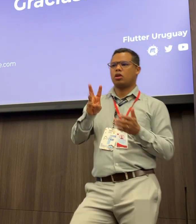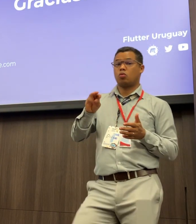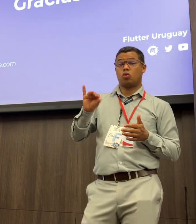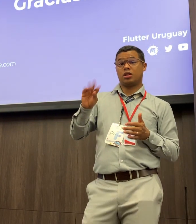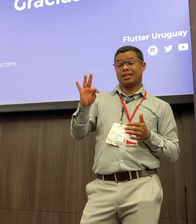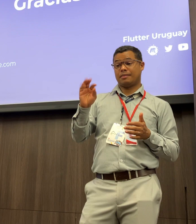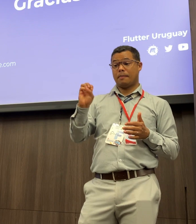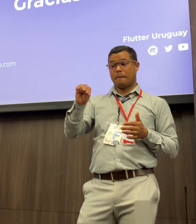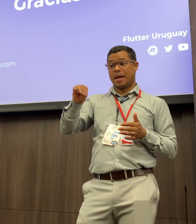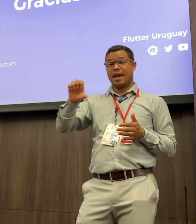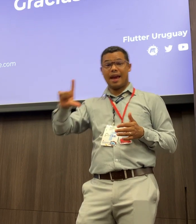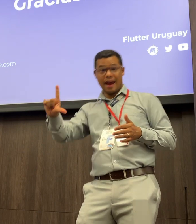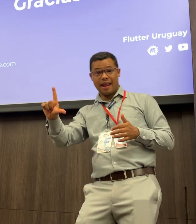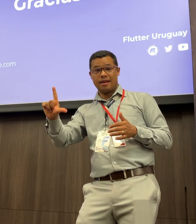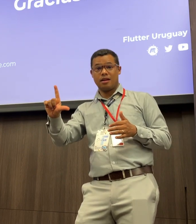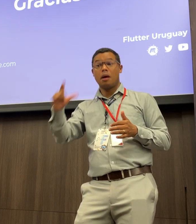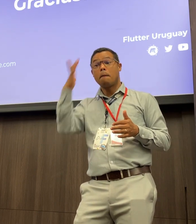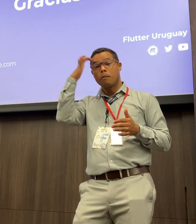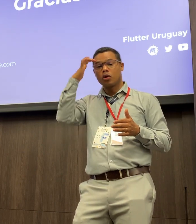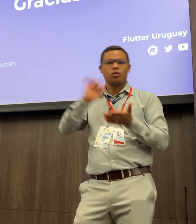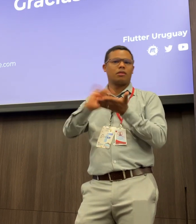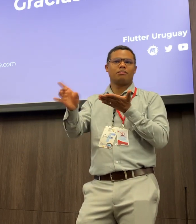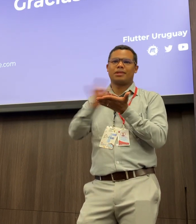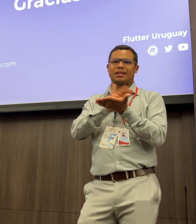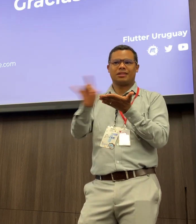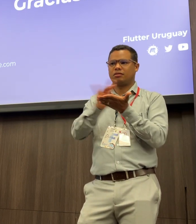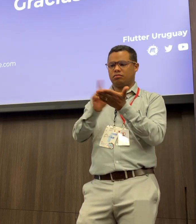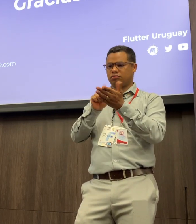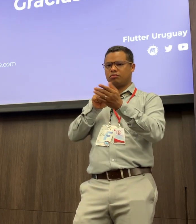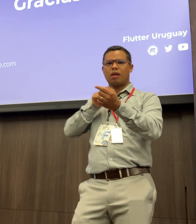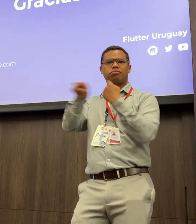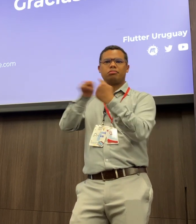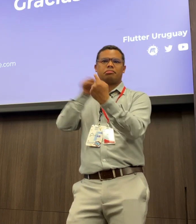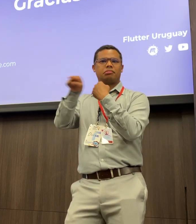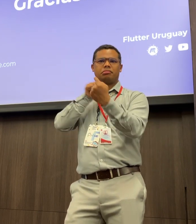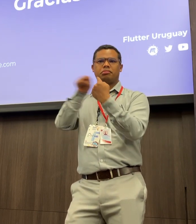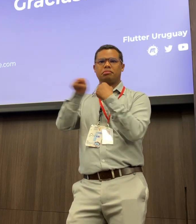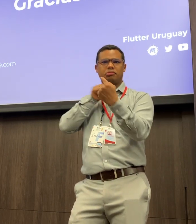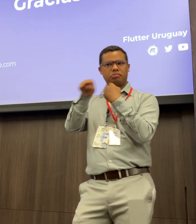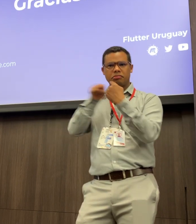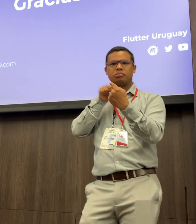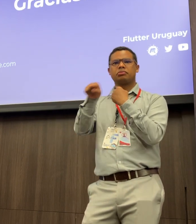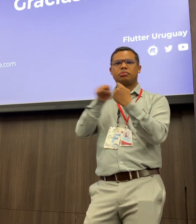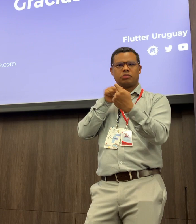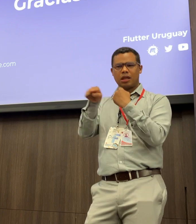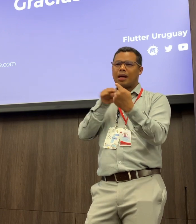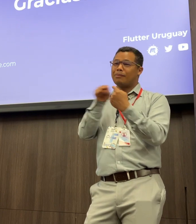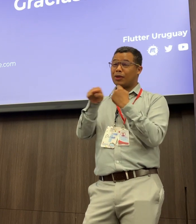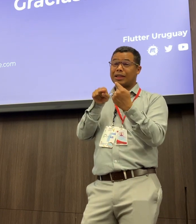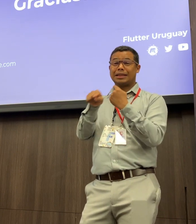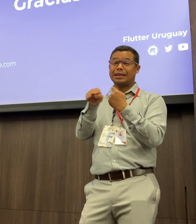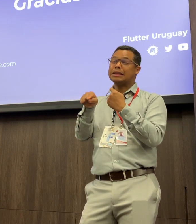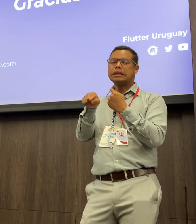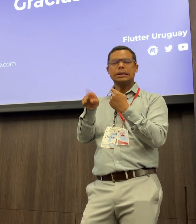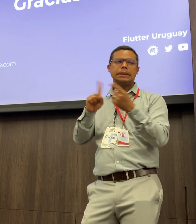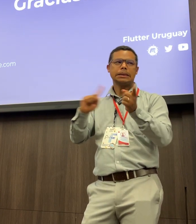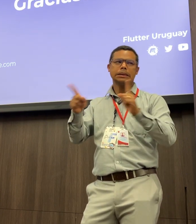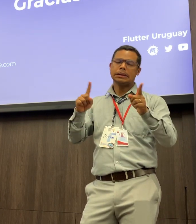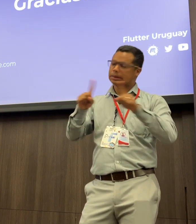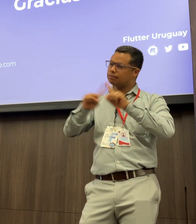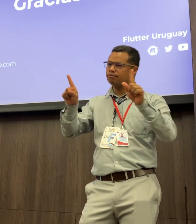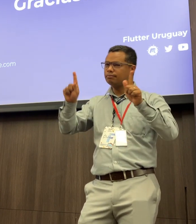para empezar a transmitir mensajes también bidireccionales con código nativo, pero es otro mundo, no estamos hablando de gRPC ahí.